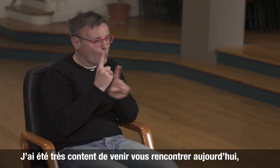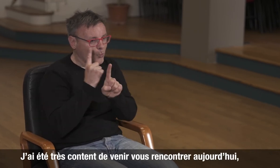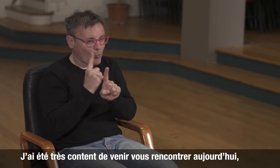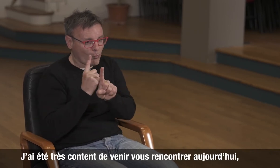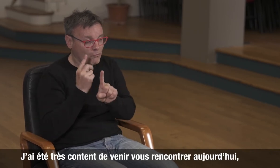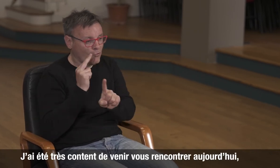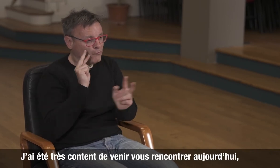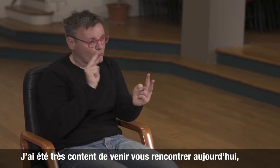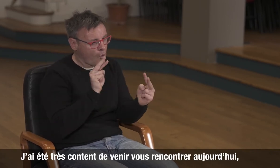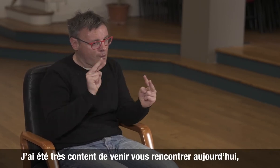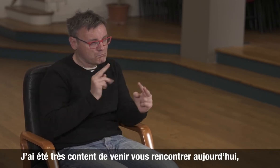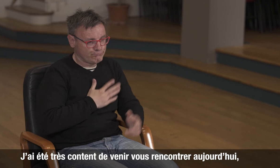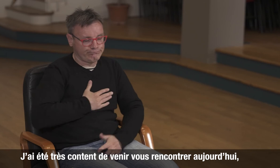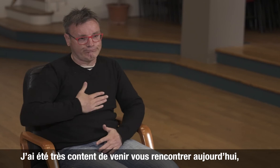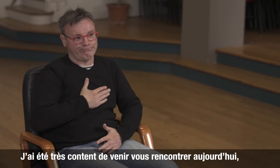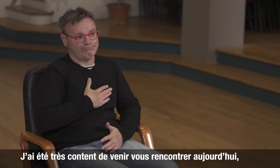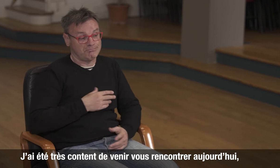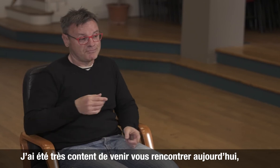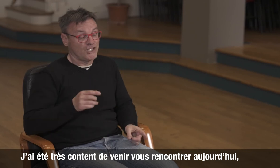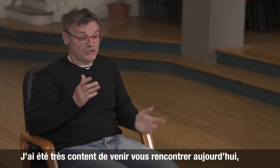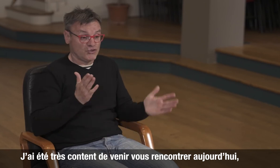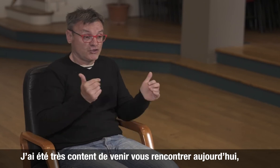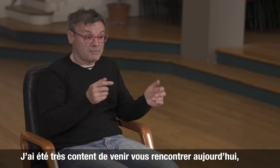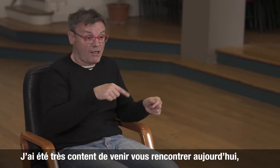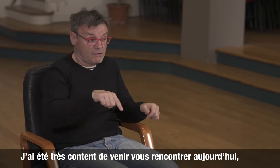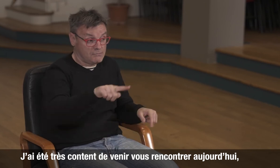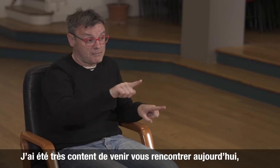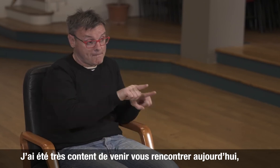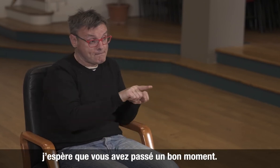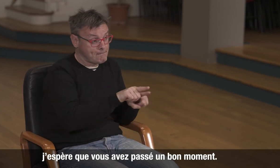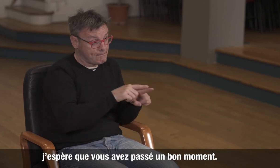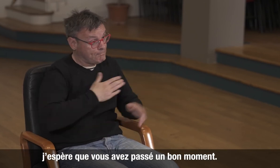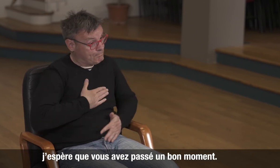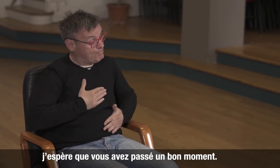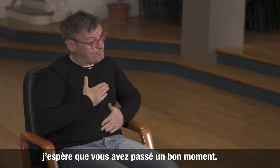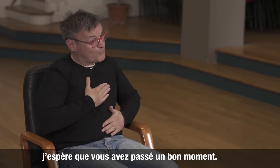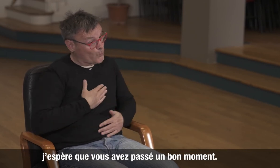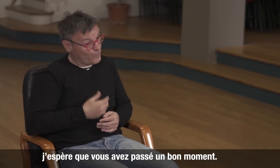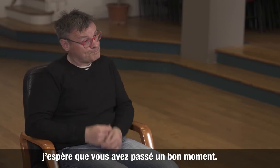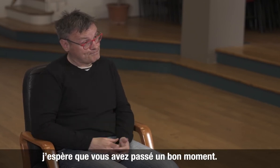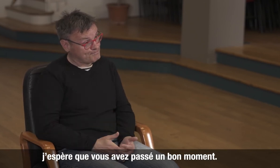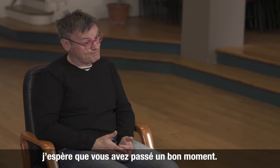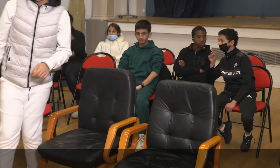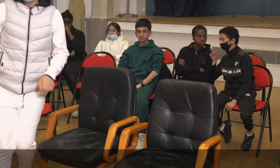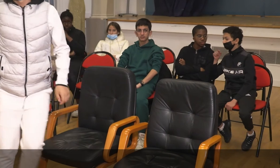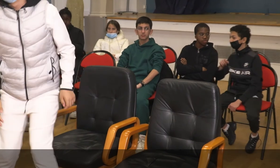J'étais très très content de venir vous rencontrer aujourd'hui. J'espère que vous avez passé un bon moment aussi.